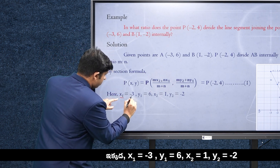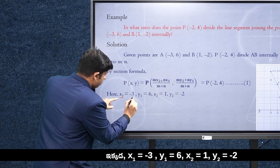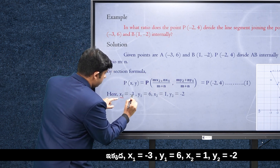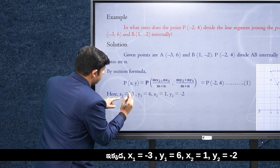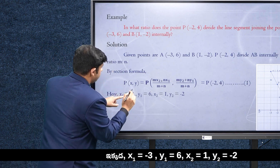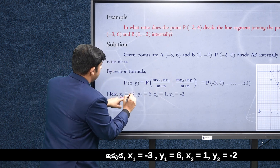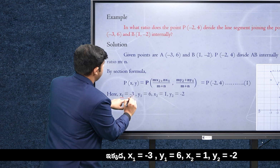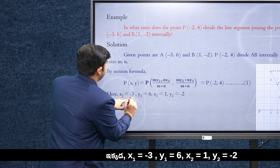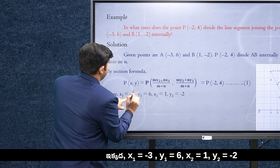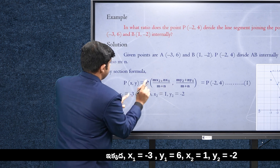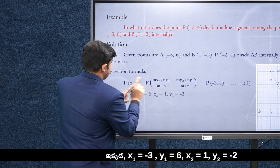y2=-2